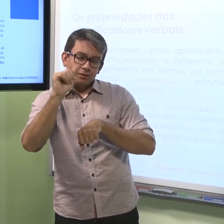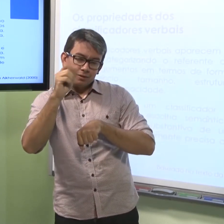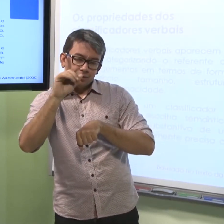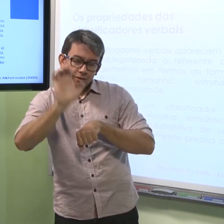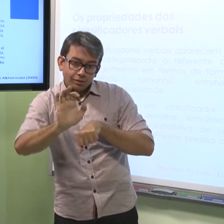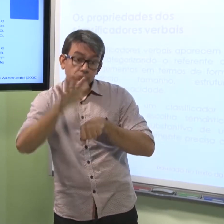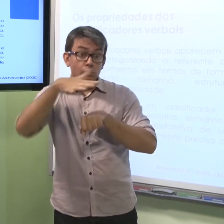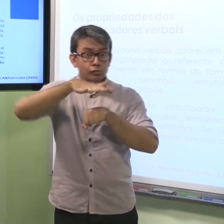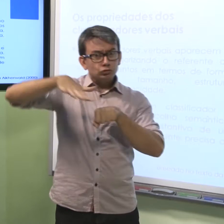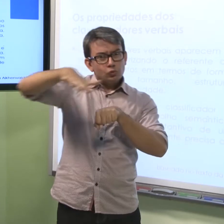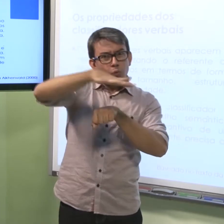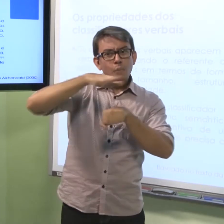à animacidade.